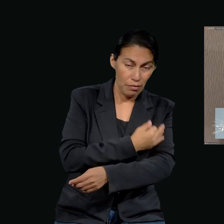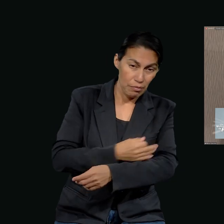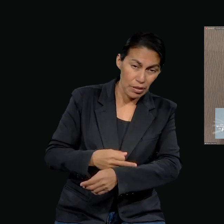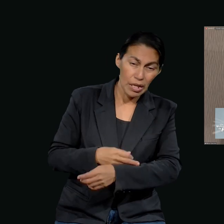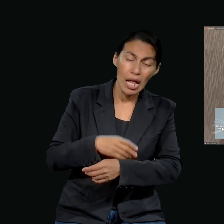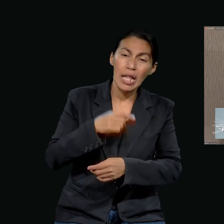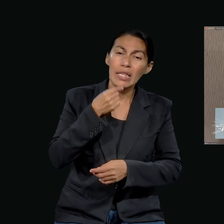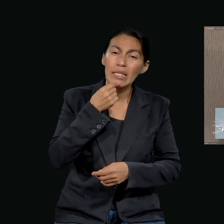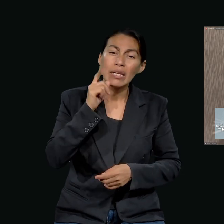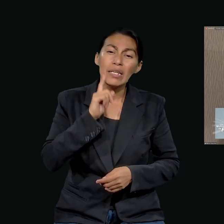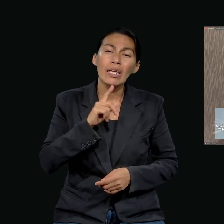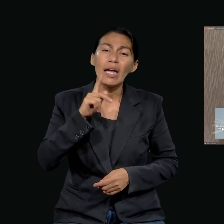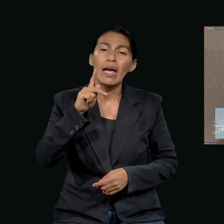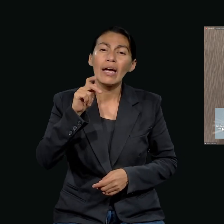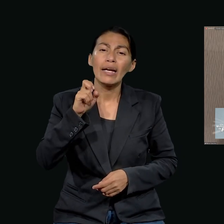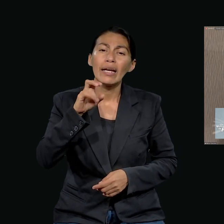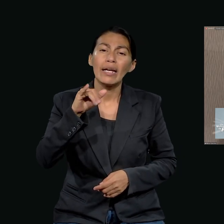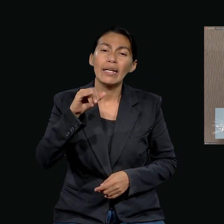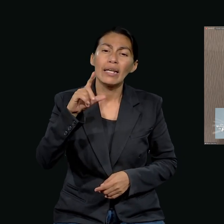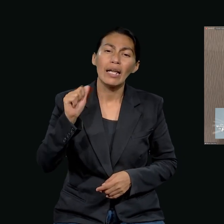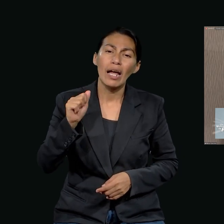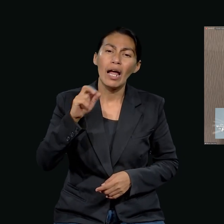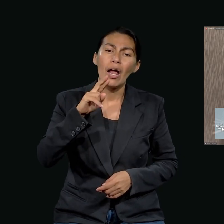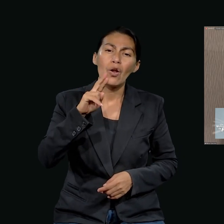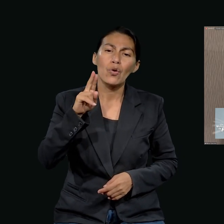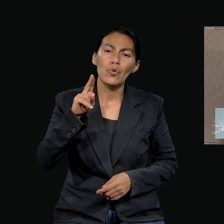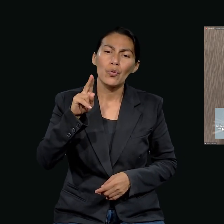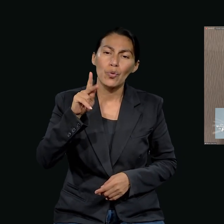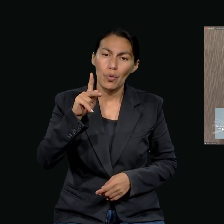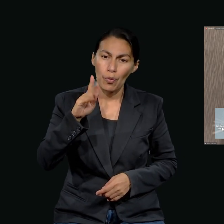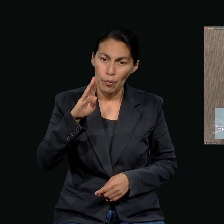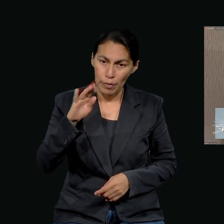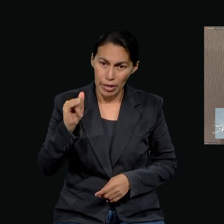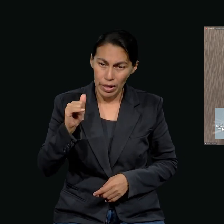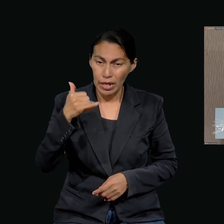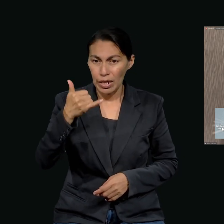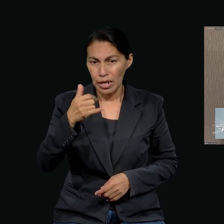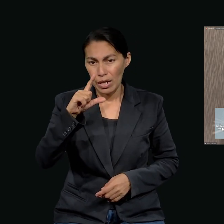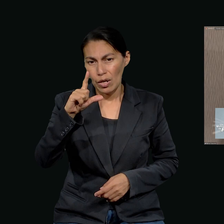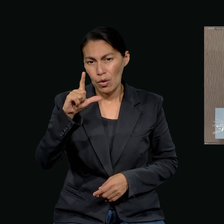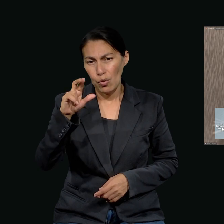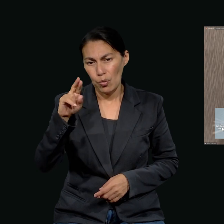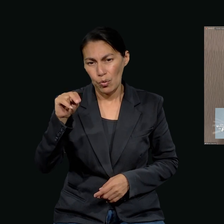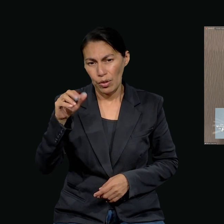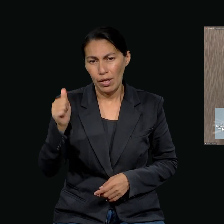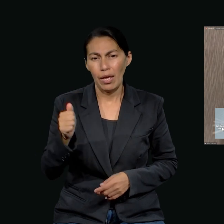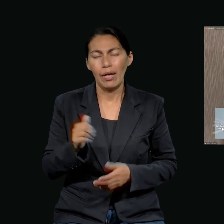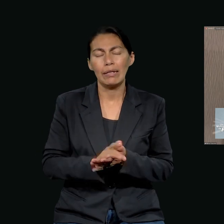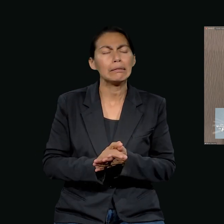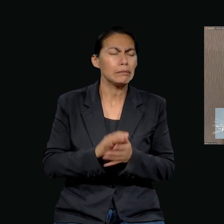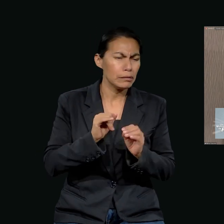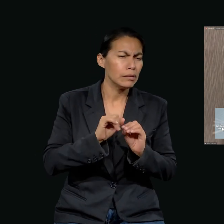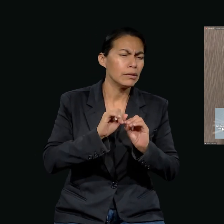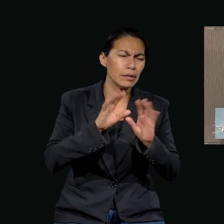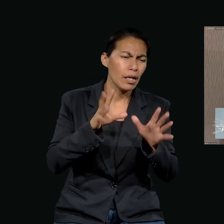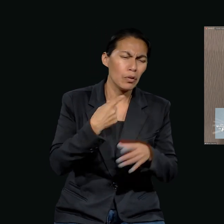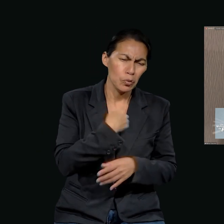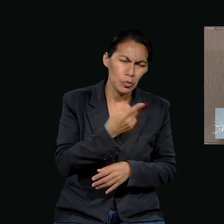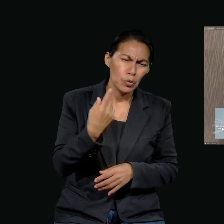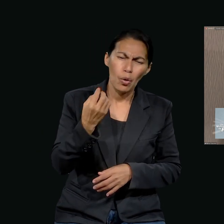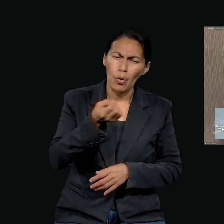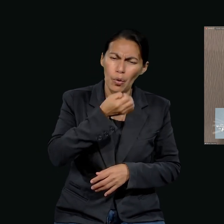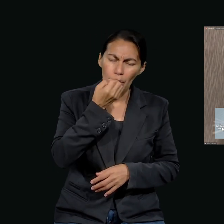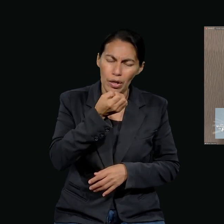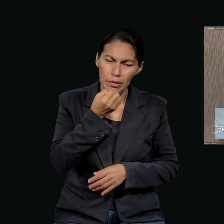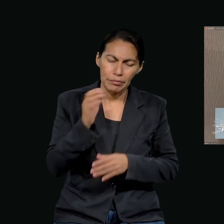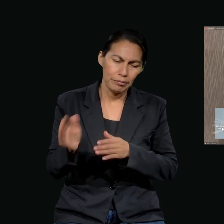familia Por mi mamá Y por mí Por las niñas Sherla Y Keila Por el niño Noé Y las